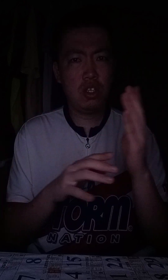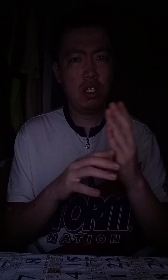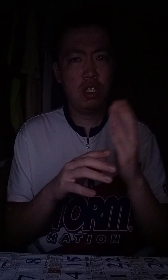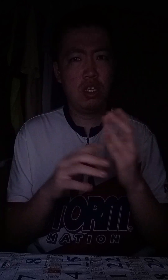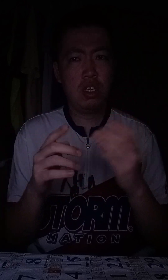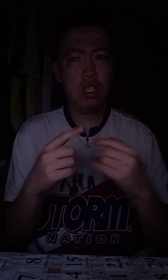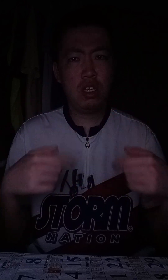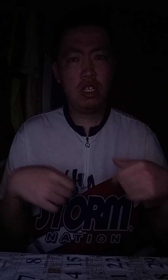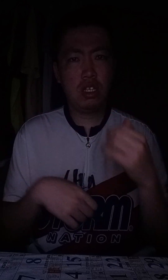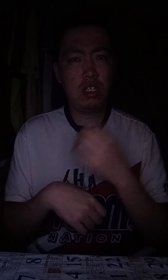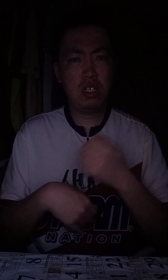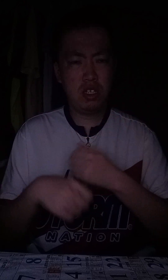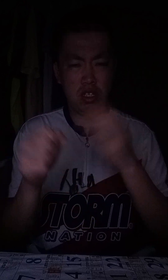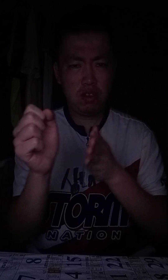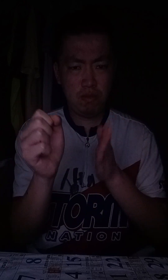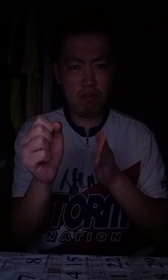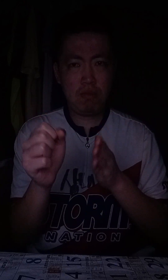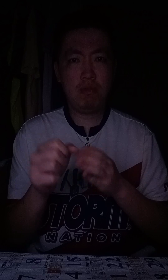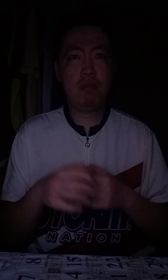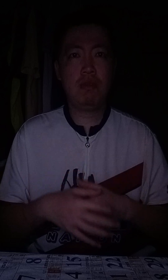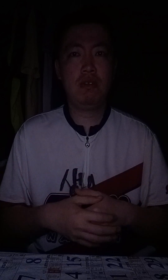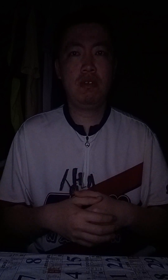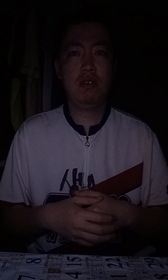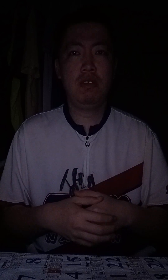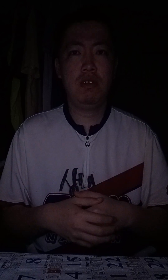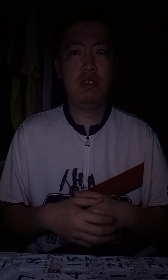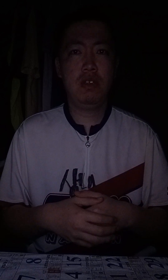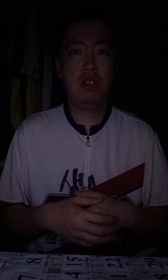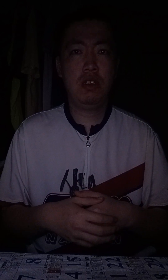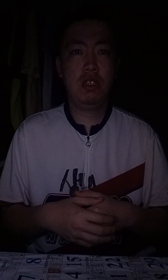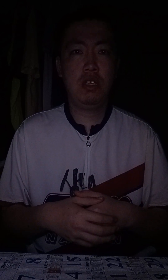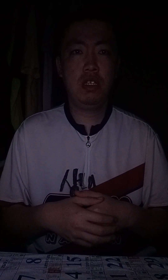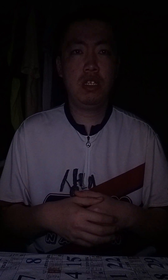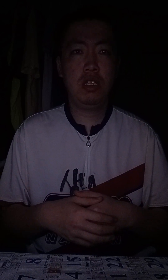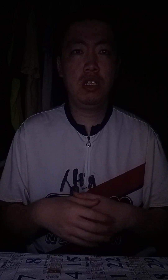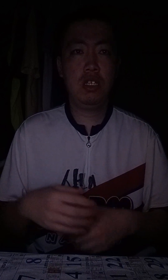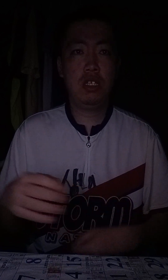있어 각별한 주의가 요구됩니다. KNN 김상진입니다.